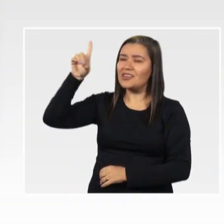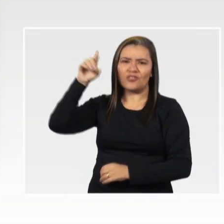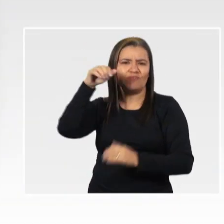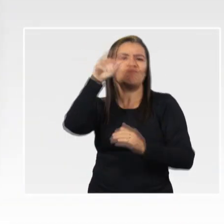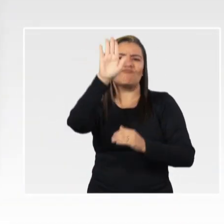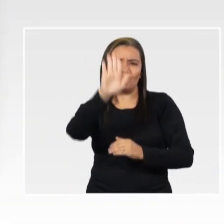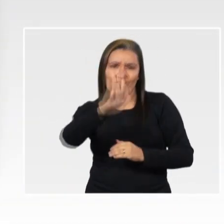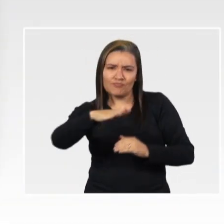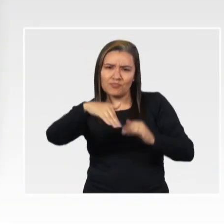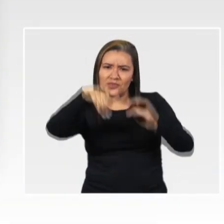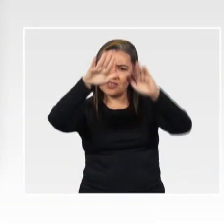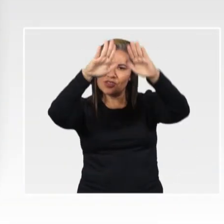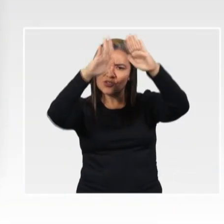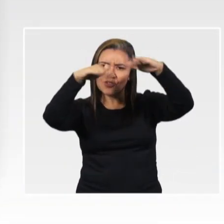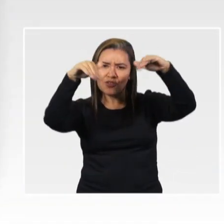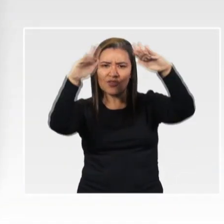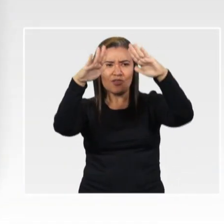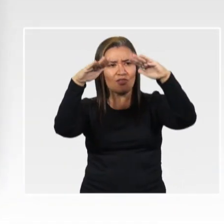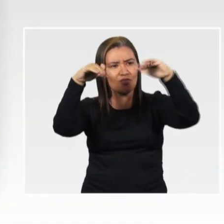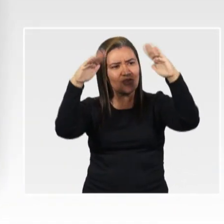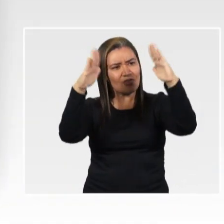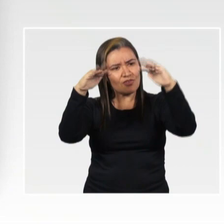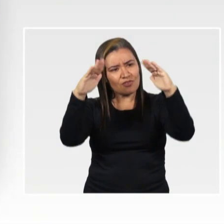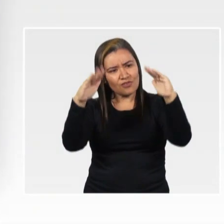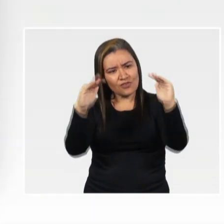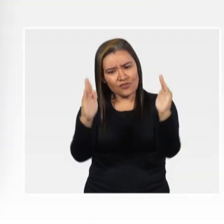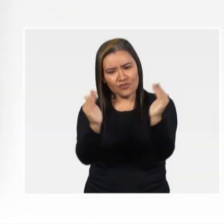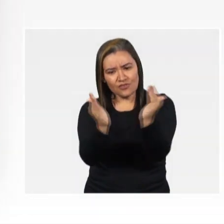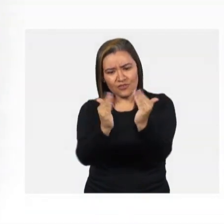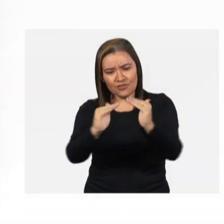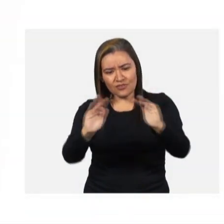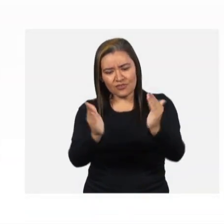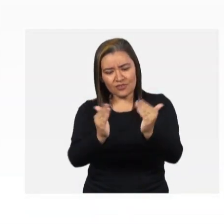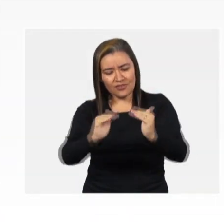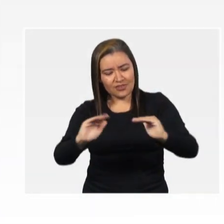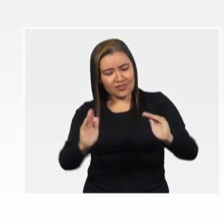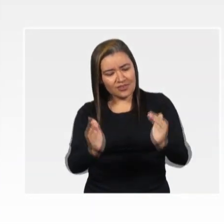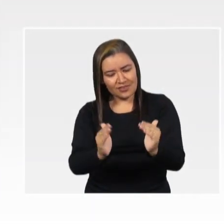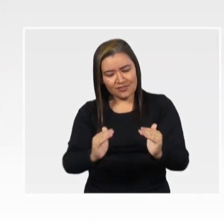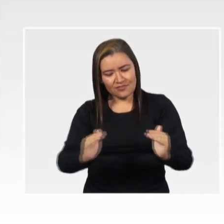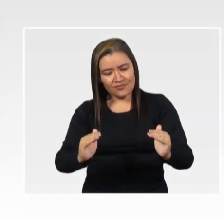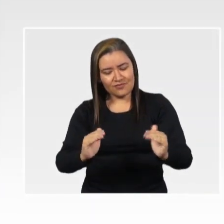Com suas próprias mãos pintou